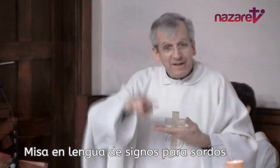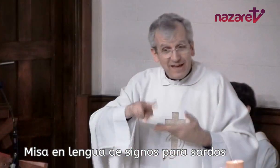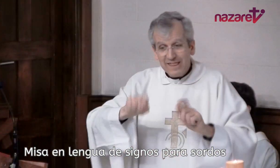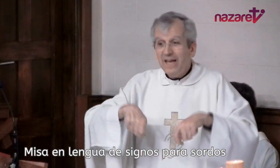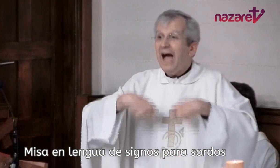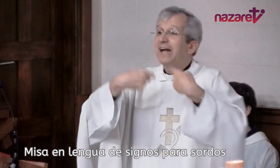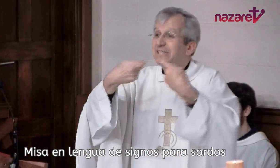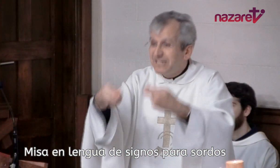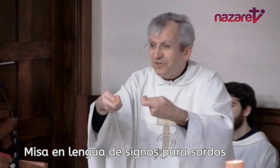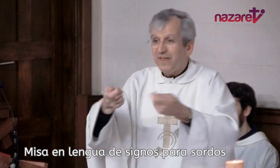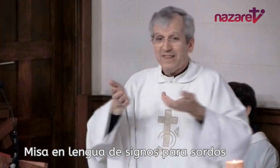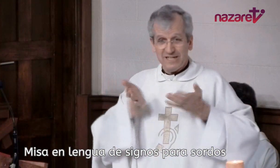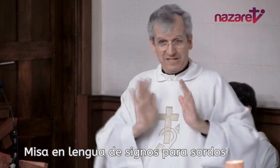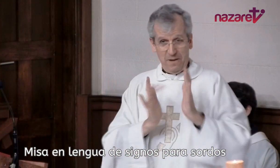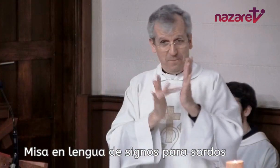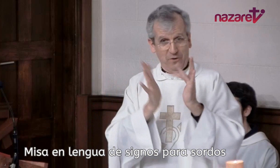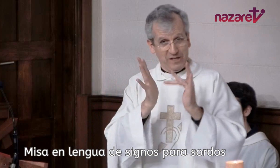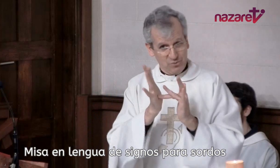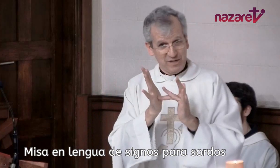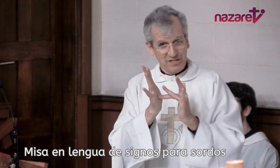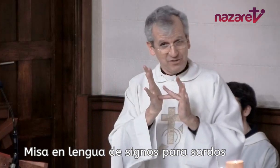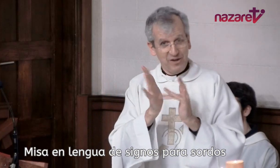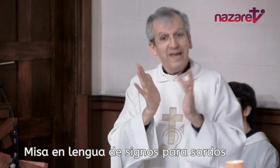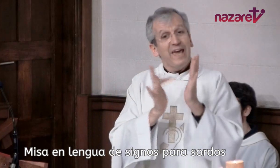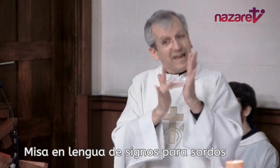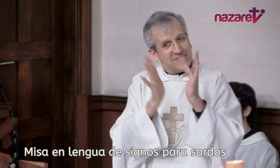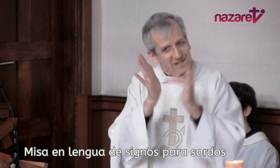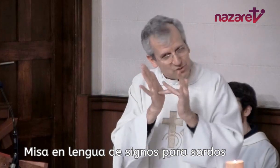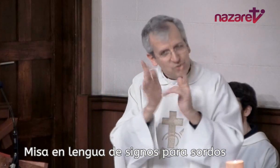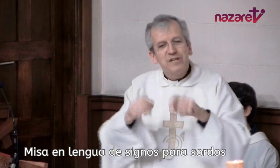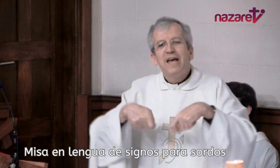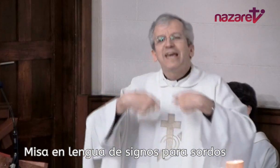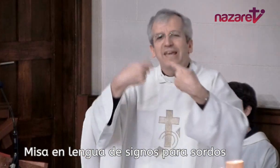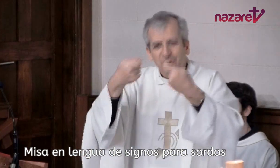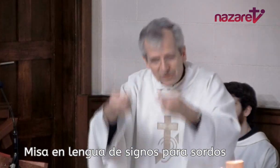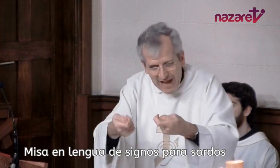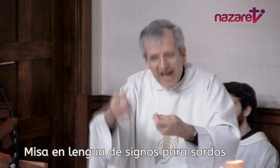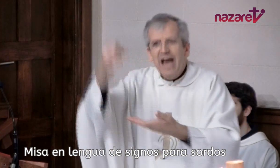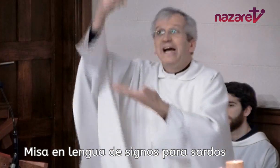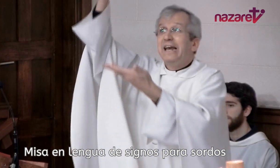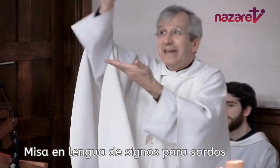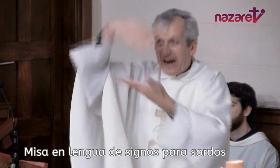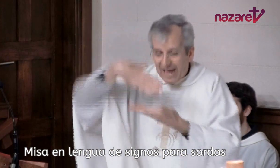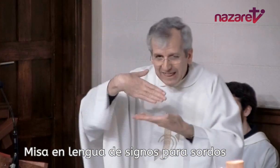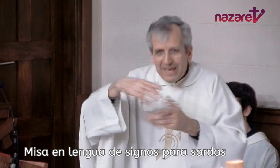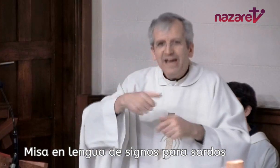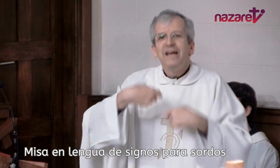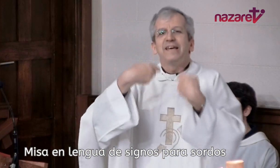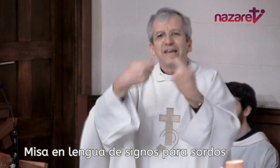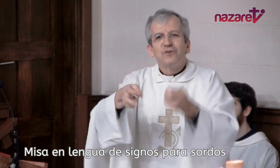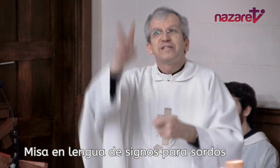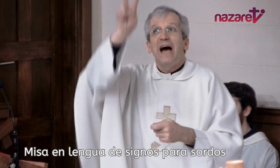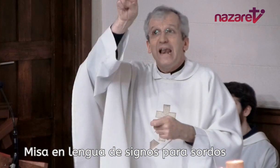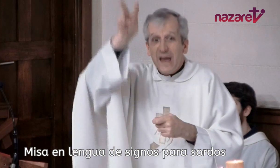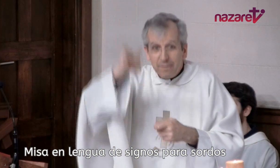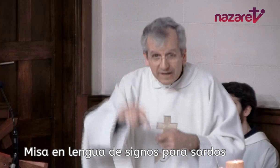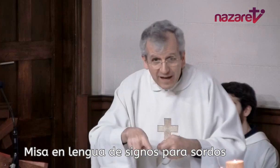verdad han sido dadas por Jesucristo. Es Jesús que nos da la gracia, que nos da la verdad,